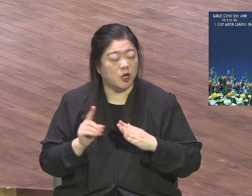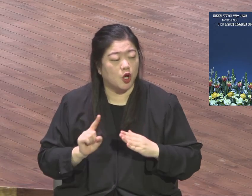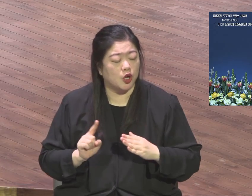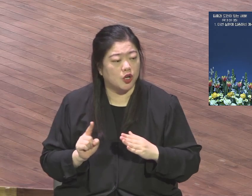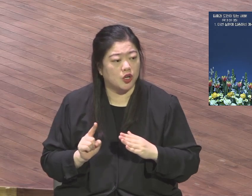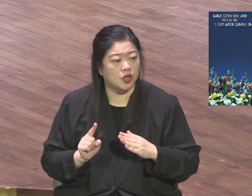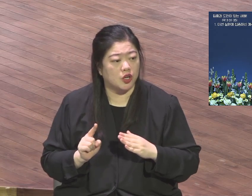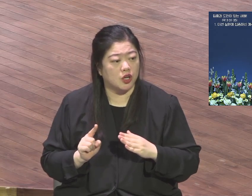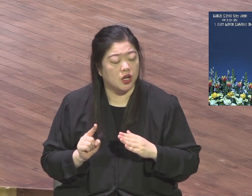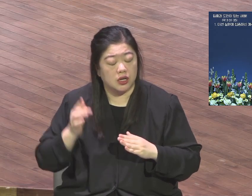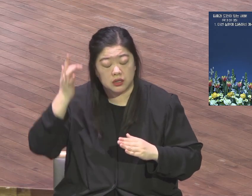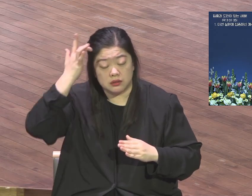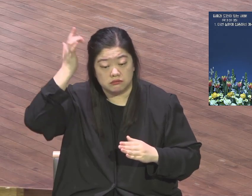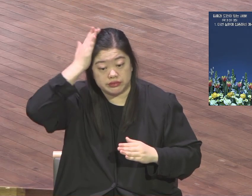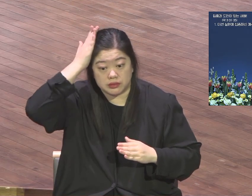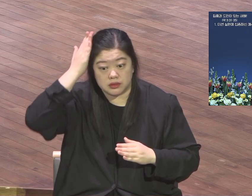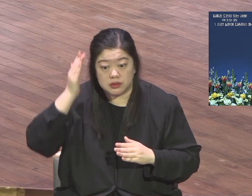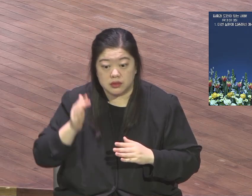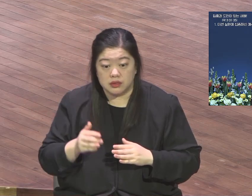발명하는 여기에